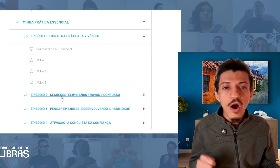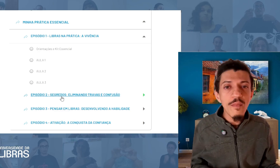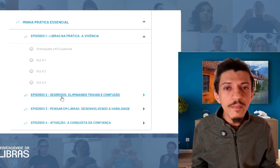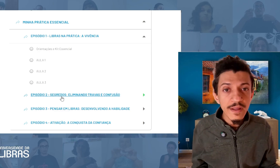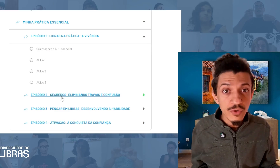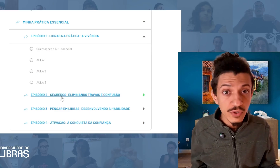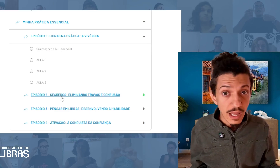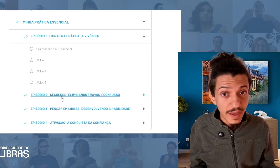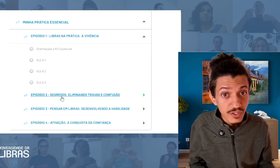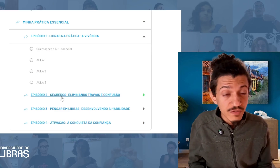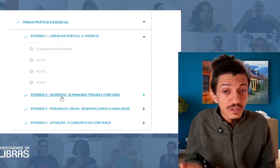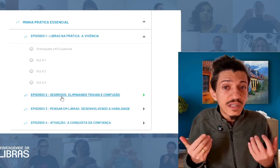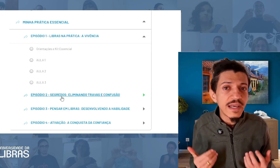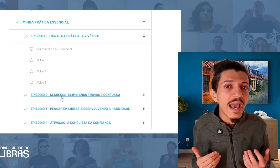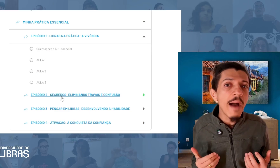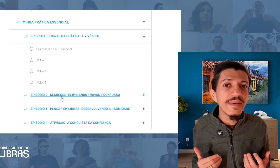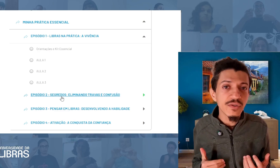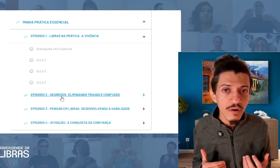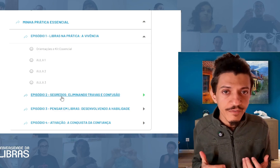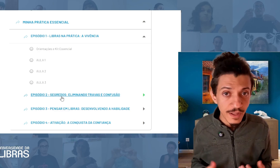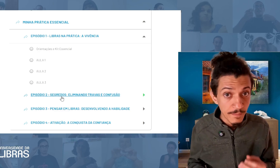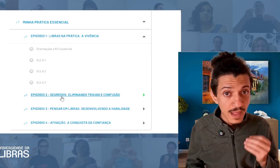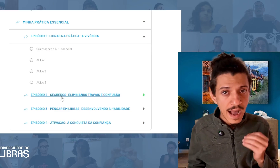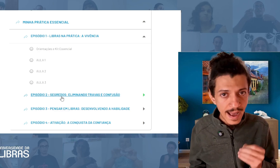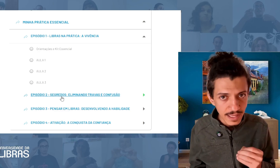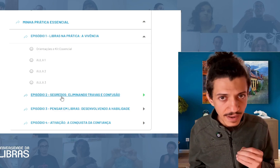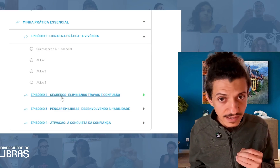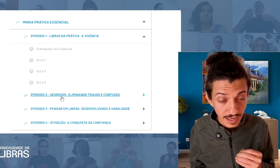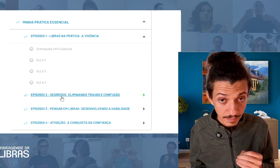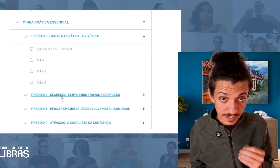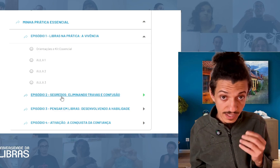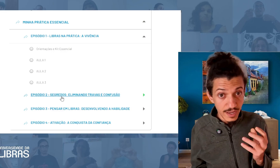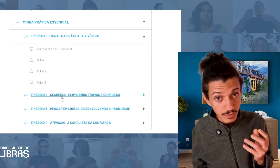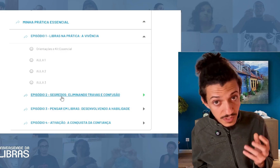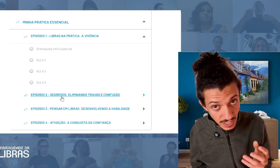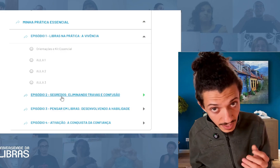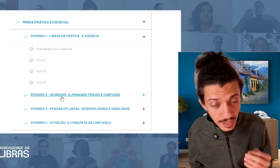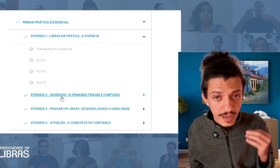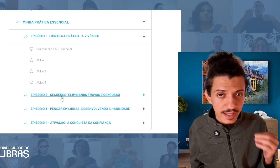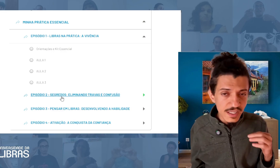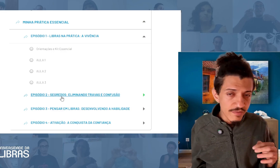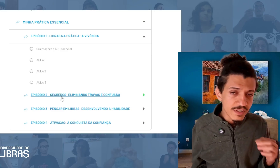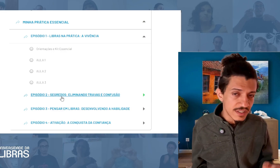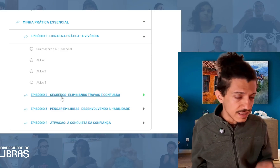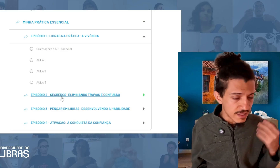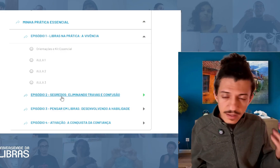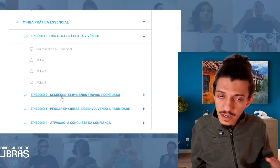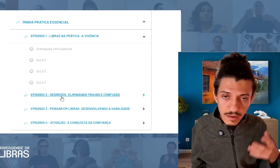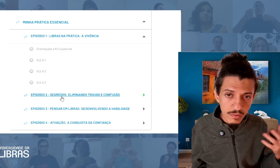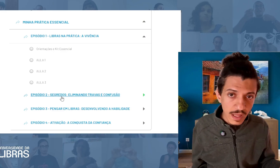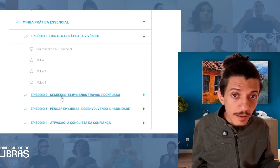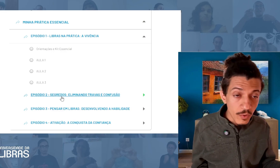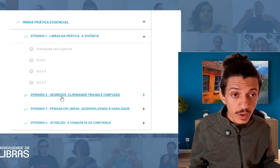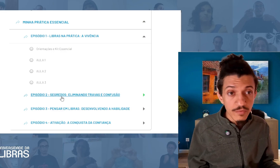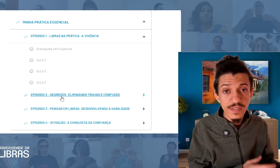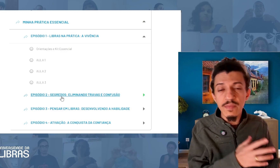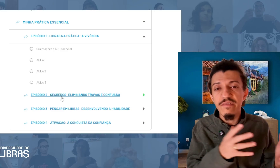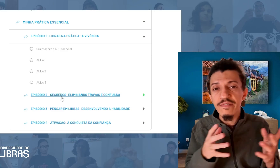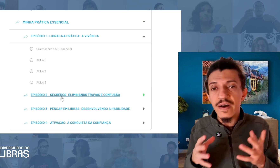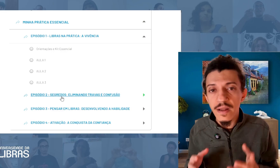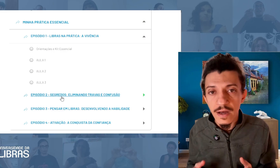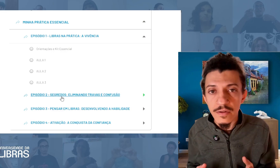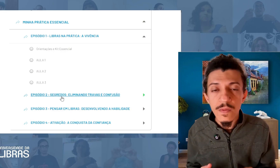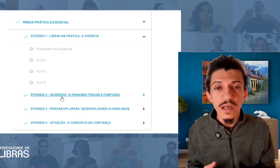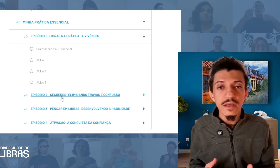é o momento justamente de você ir absorvendo ainda mais a Libras. E eu sei que se você já está tentando há um tempo, quando você me